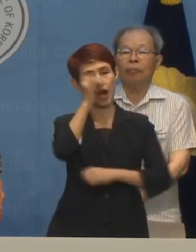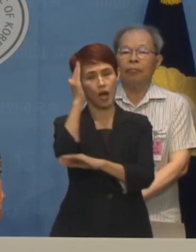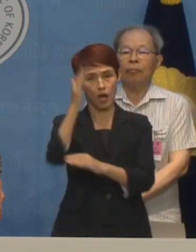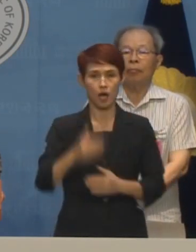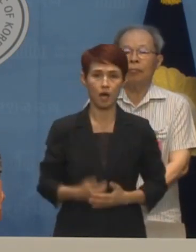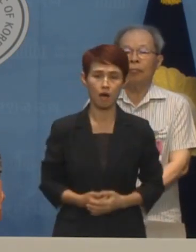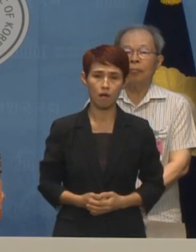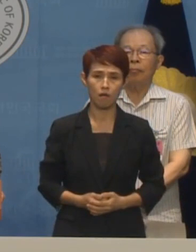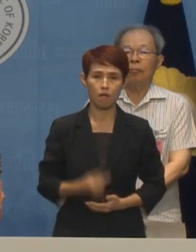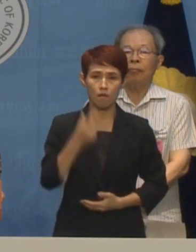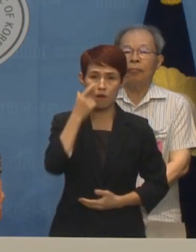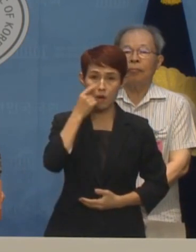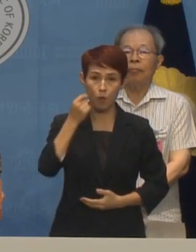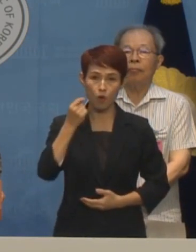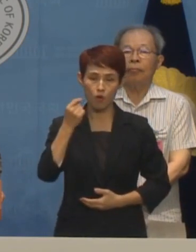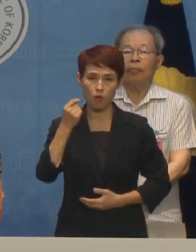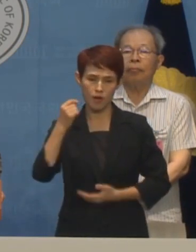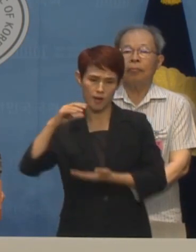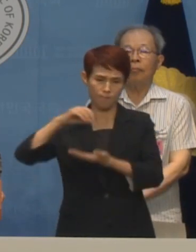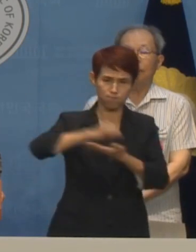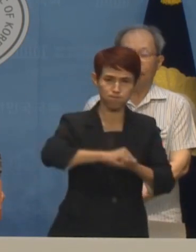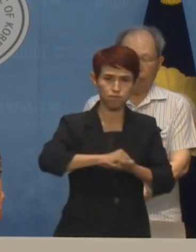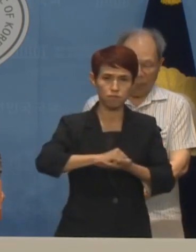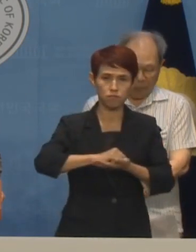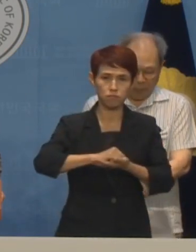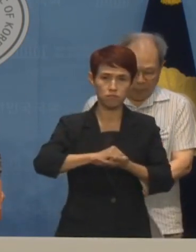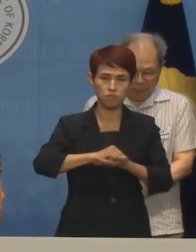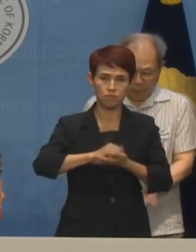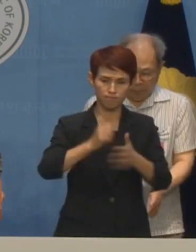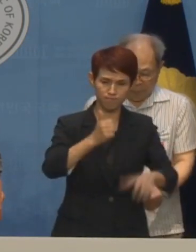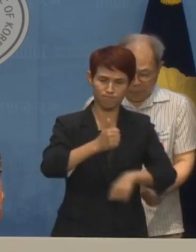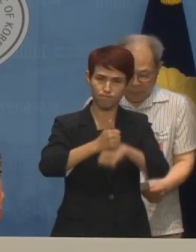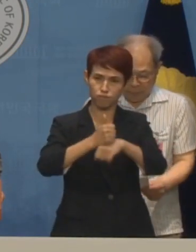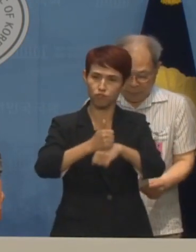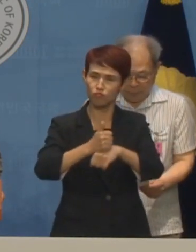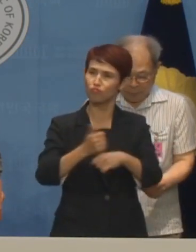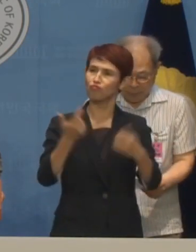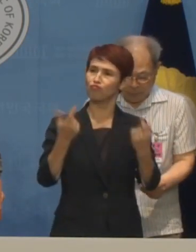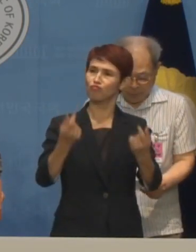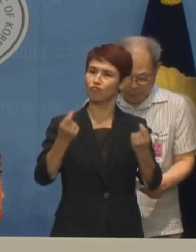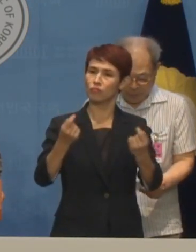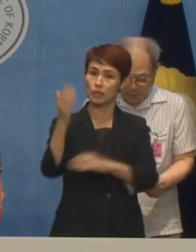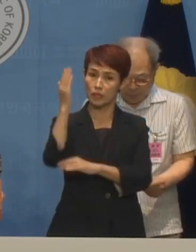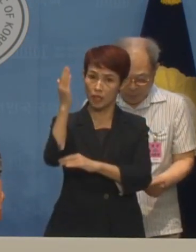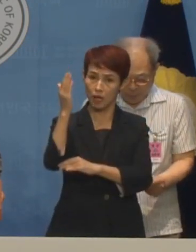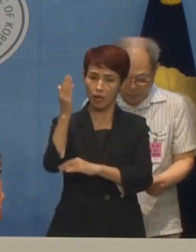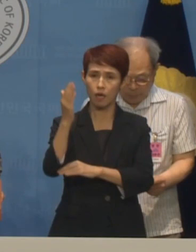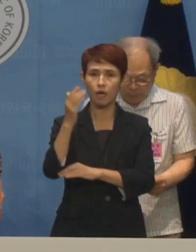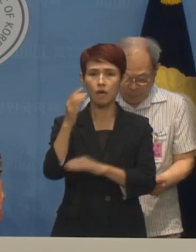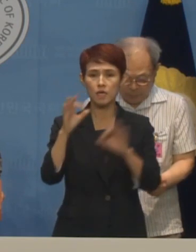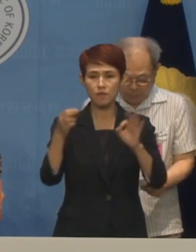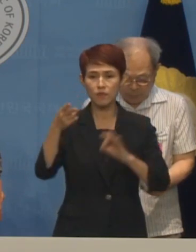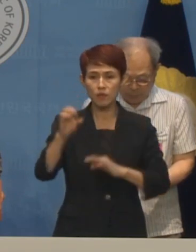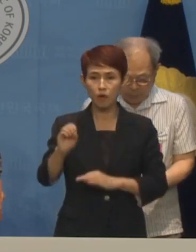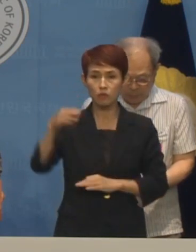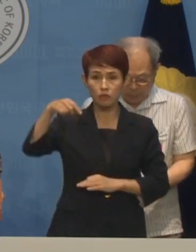일본의 강제적 국권 침탈과 식민 지배 합법화를 당당하게 주장한 사람을 다름